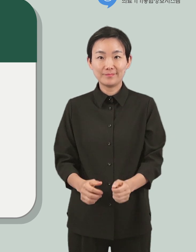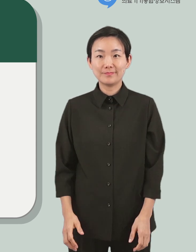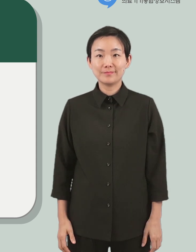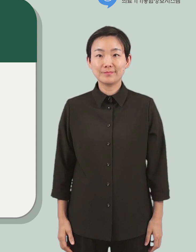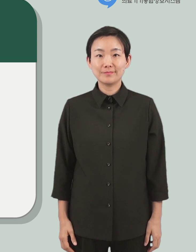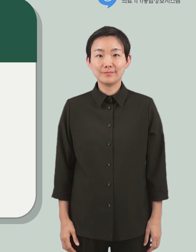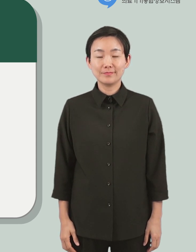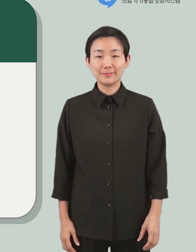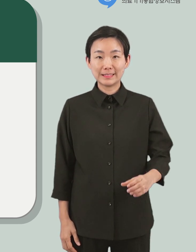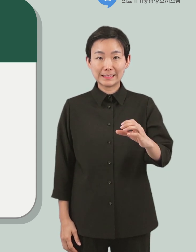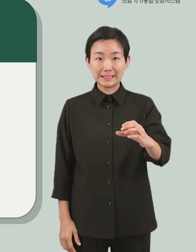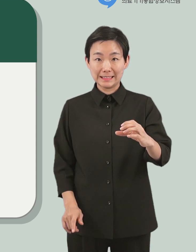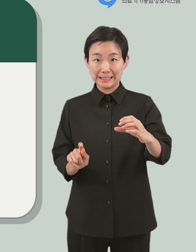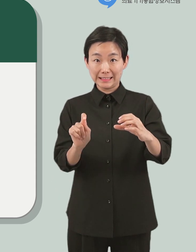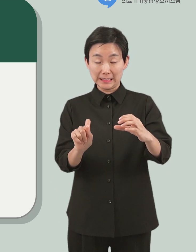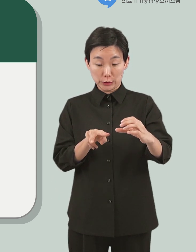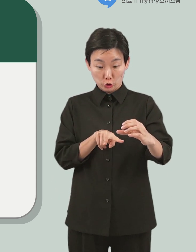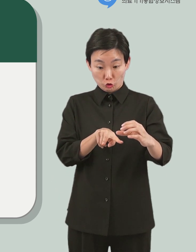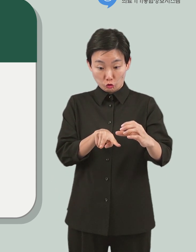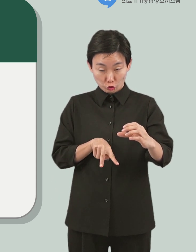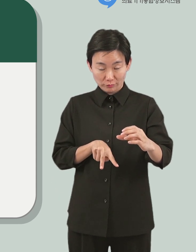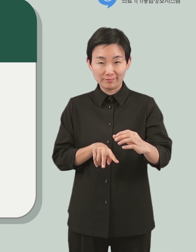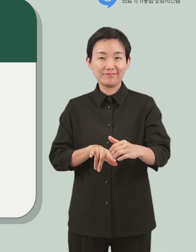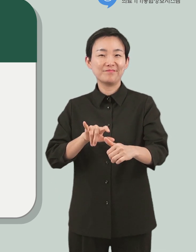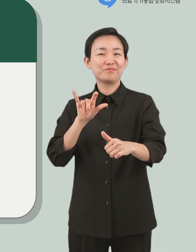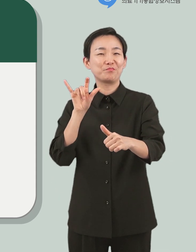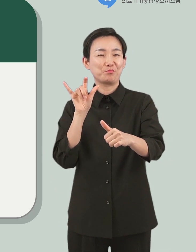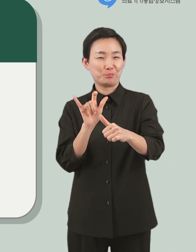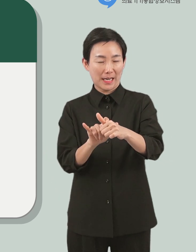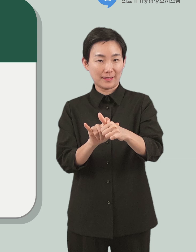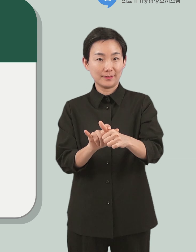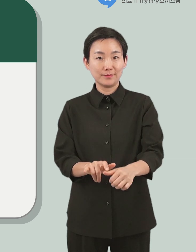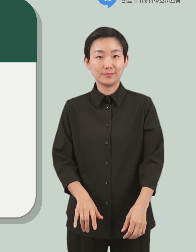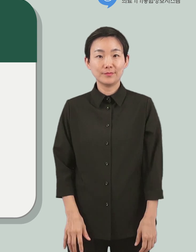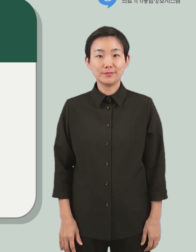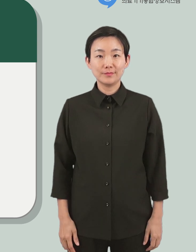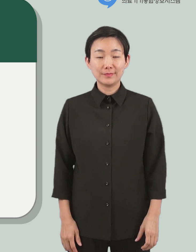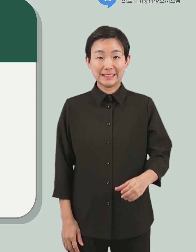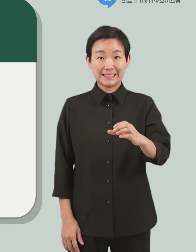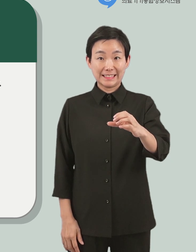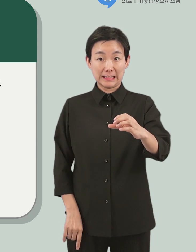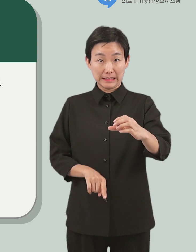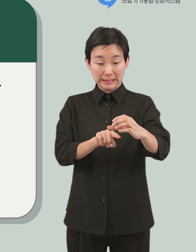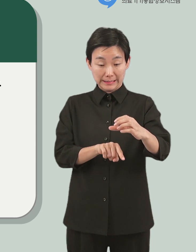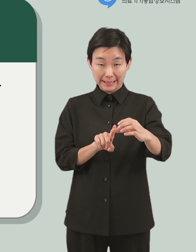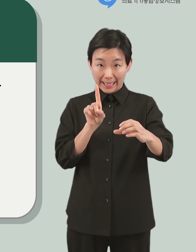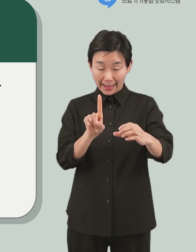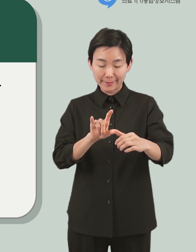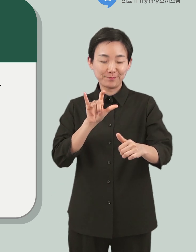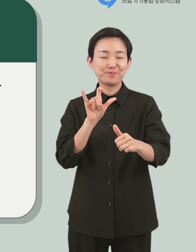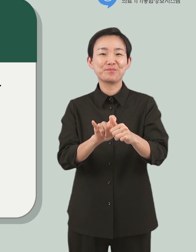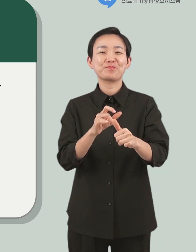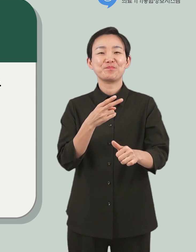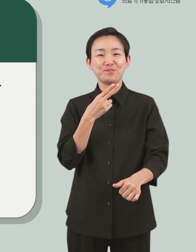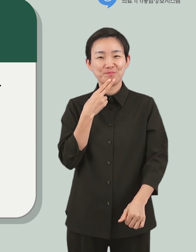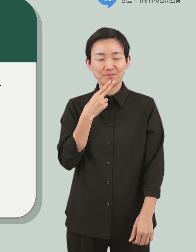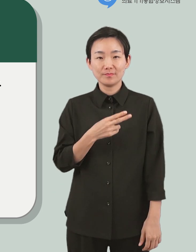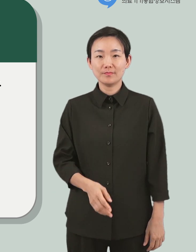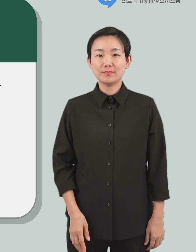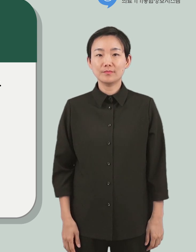같습니다. 대조선 C와 검사선 T의 색띠가 모두 나타난 경우 량성 코로나 감염 의심으로